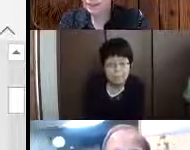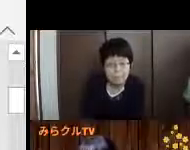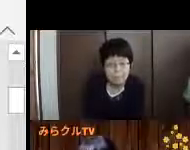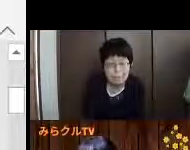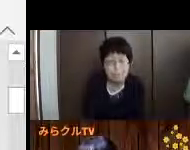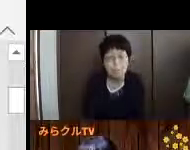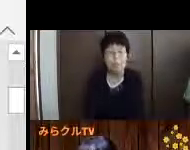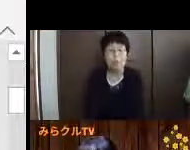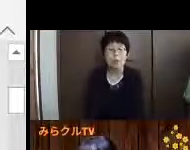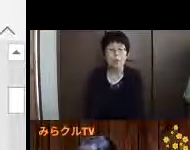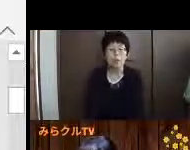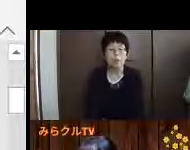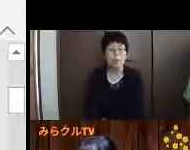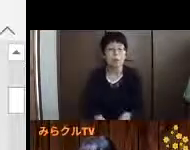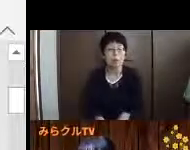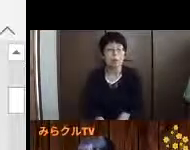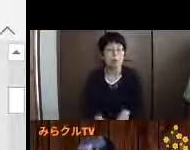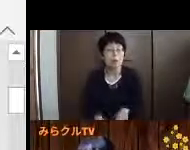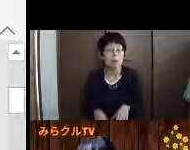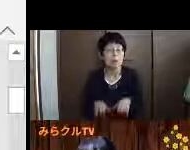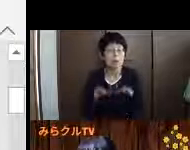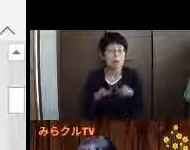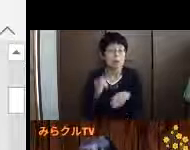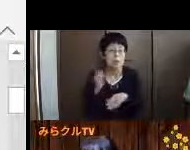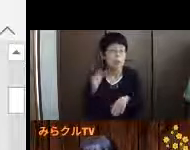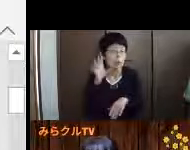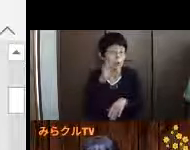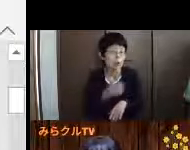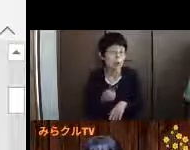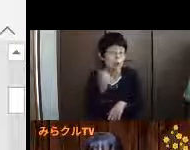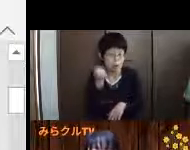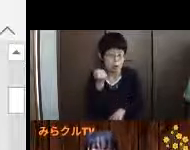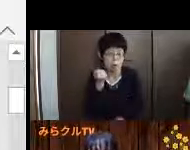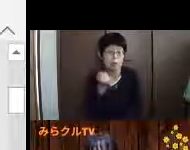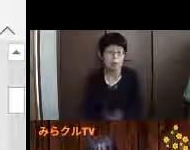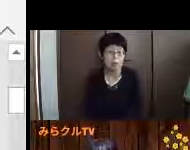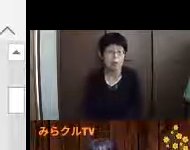今日は囲碁の趣味持ってる、趣味を持ってる。